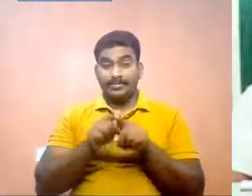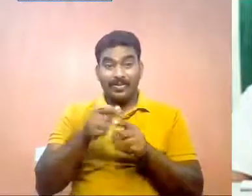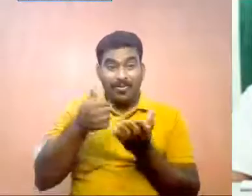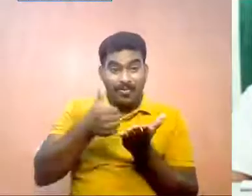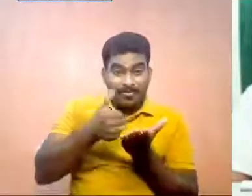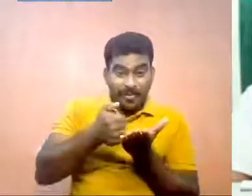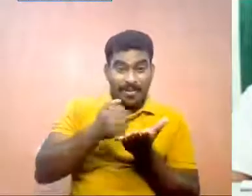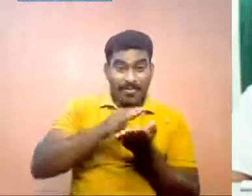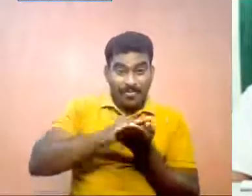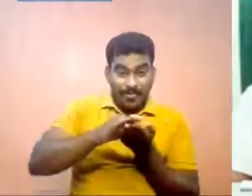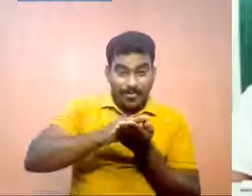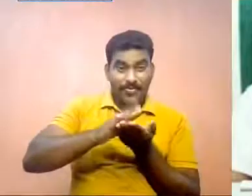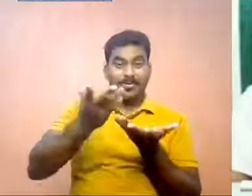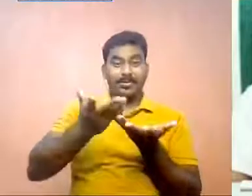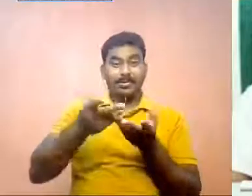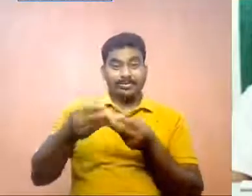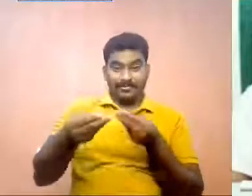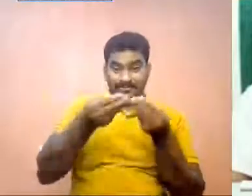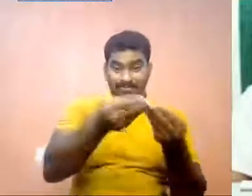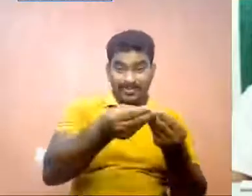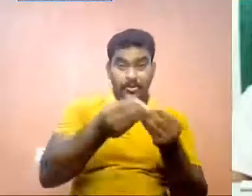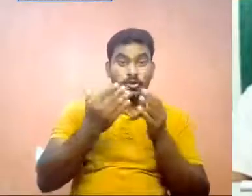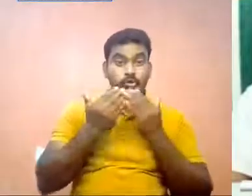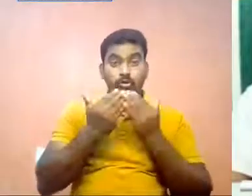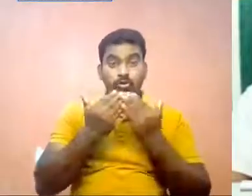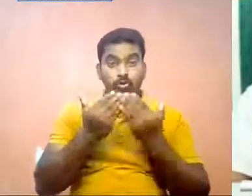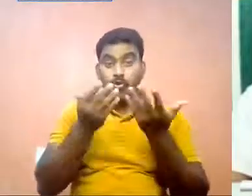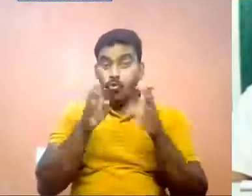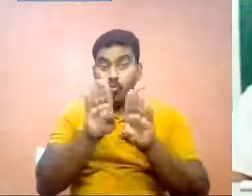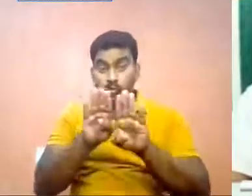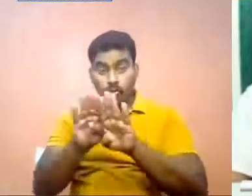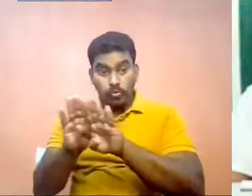കൂടുതൽ വിദ്യാഭ്യാസ സ്ഥാപനങ്ങൾ ഏറ്റെടുക്കണമെന്നും കണ്ടിട്ടുണ്ട്.